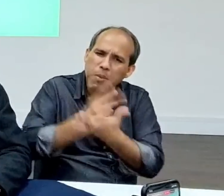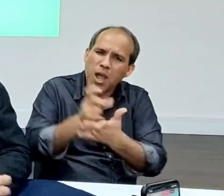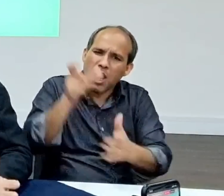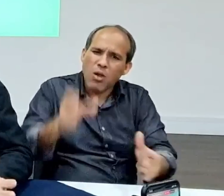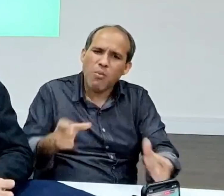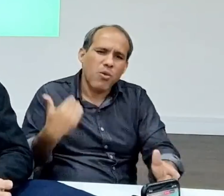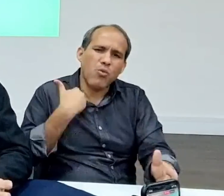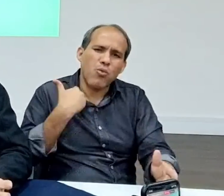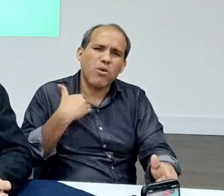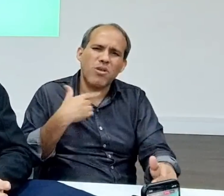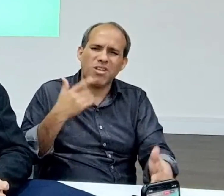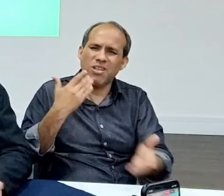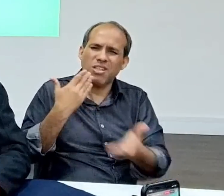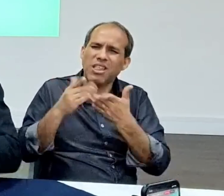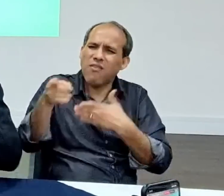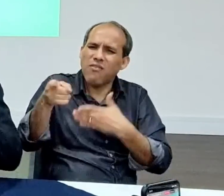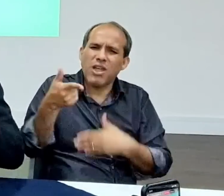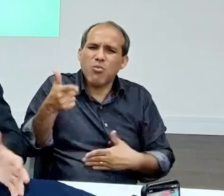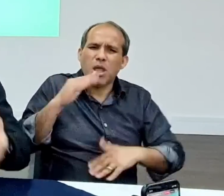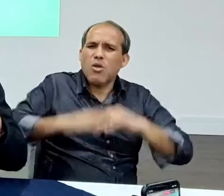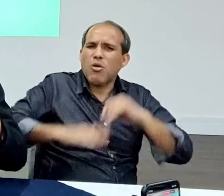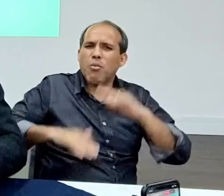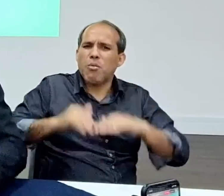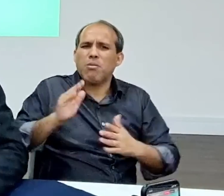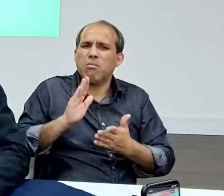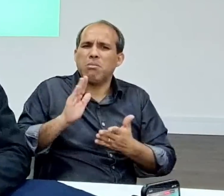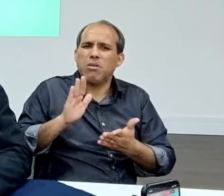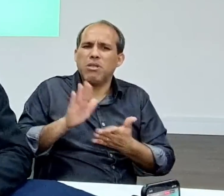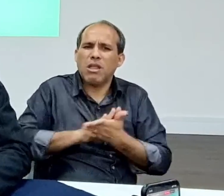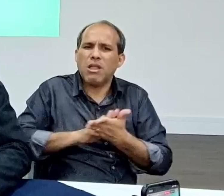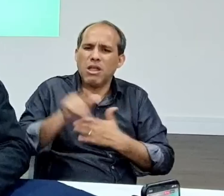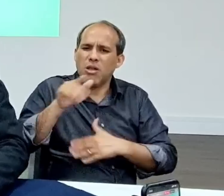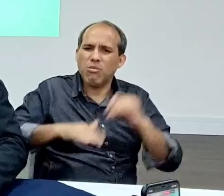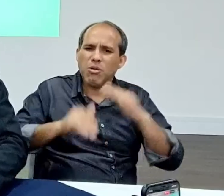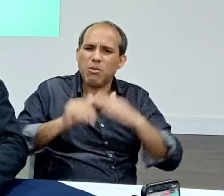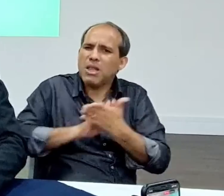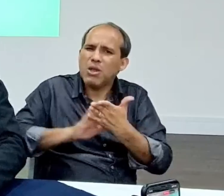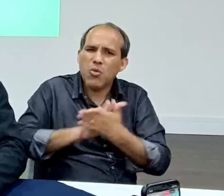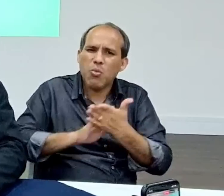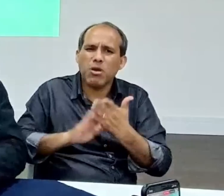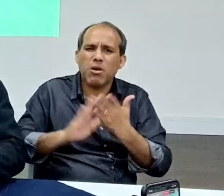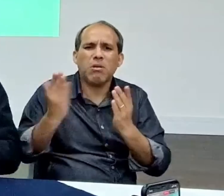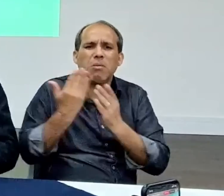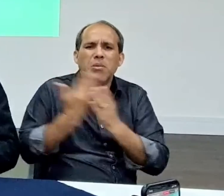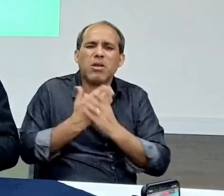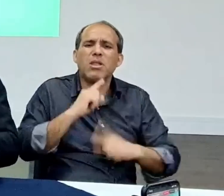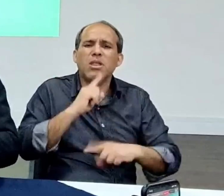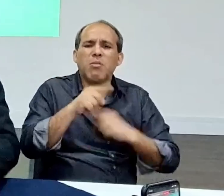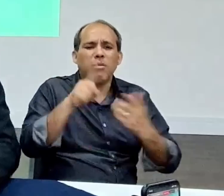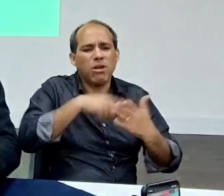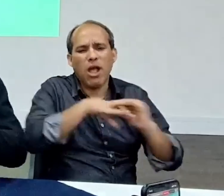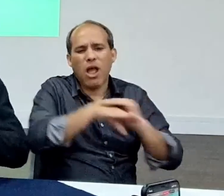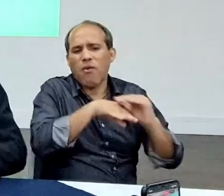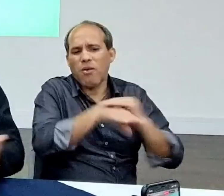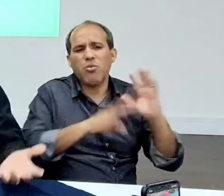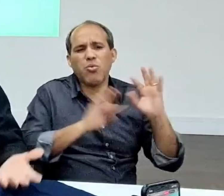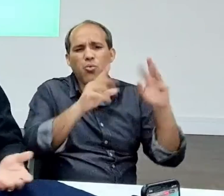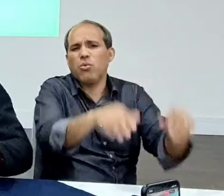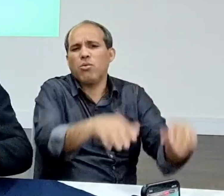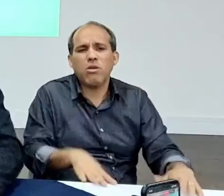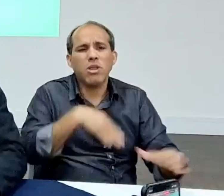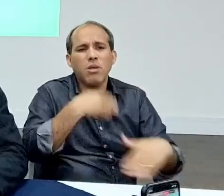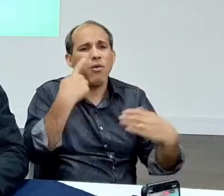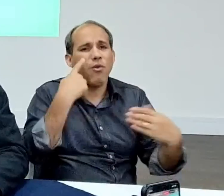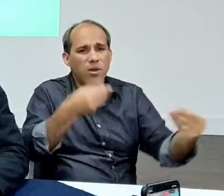não é competência dele essa aí, e todas foram arquivadas. Mais uma dessa aí. Daí você vai ver o processo, de passada, eu não